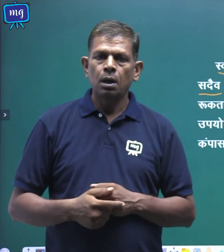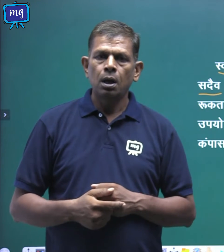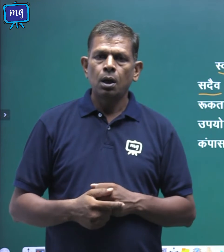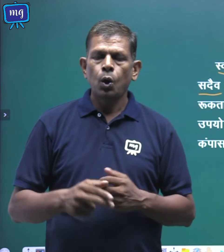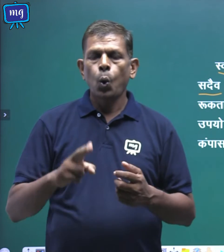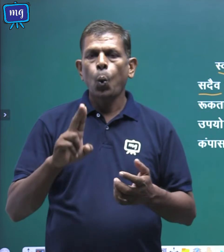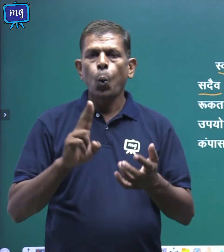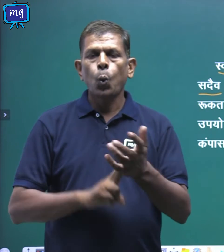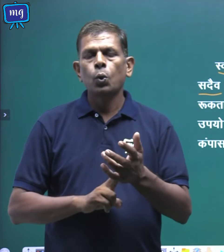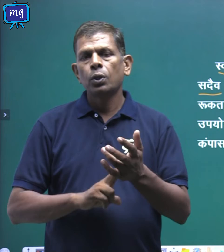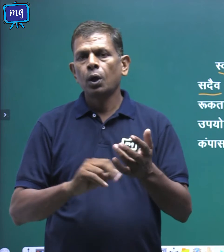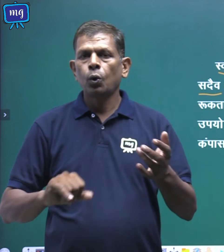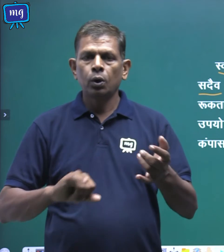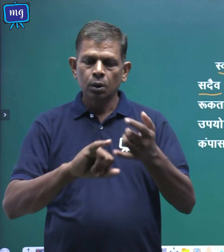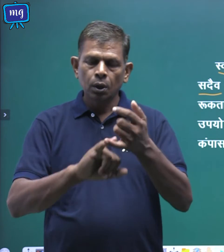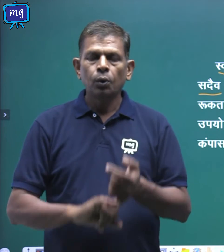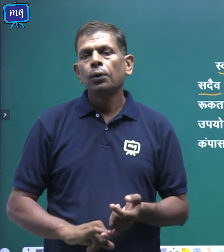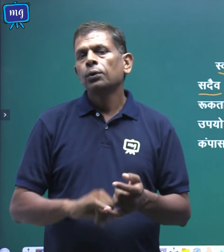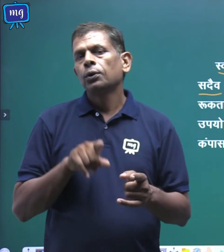उत्तर दक्षिण दिशा में